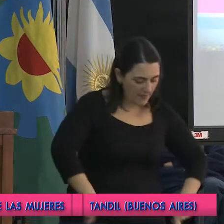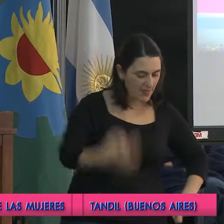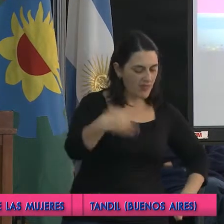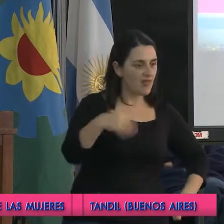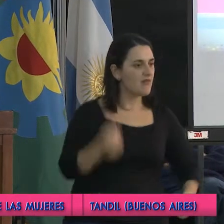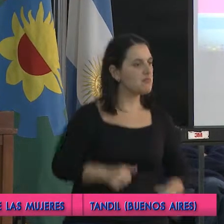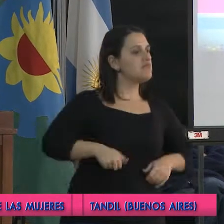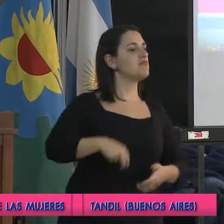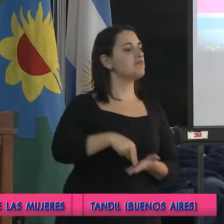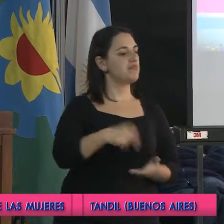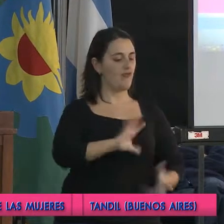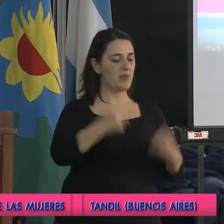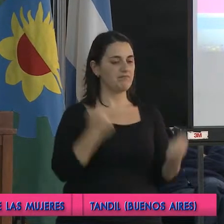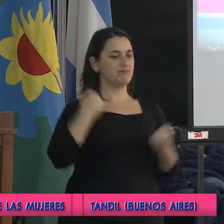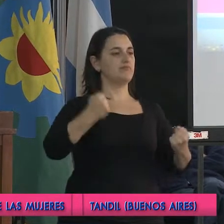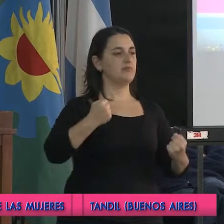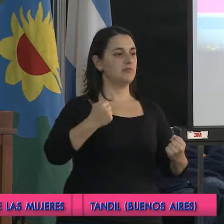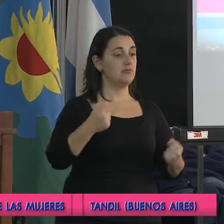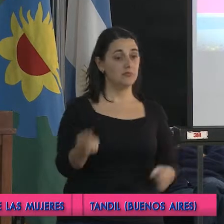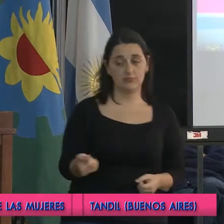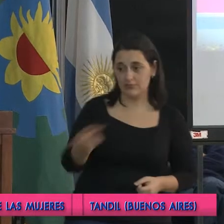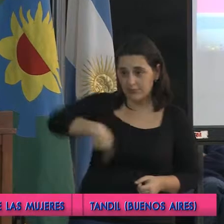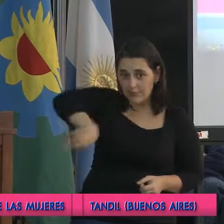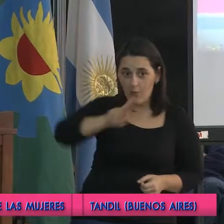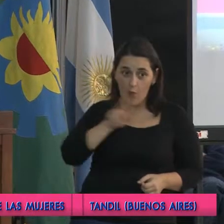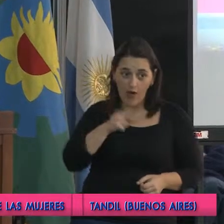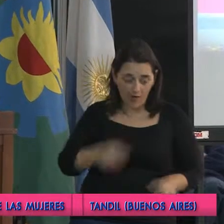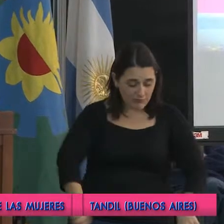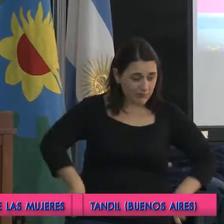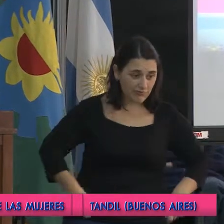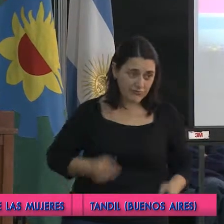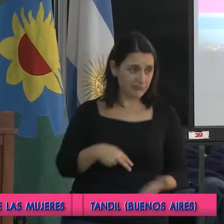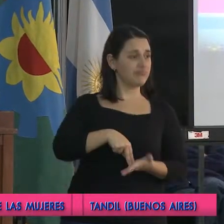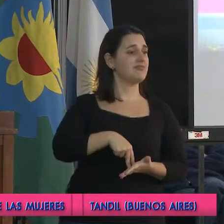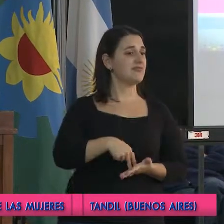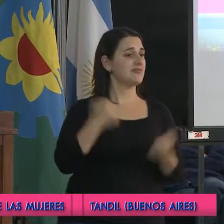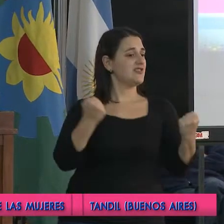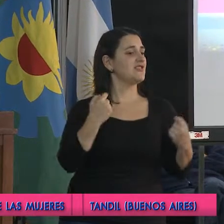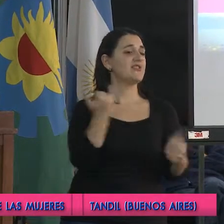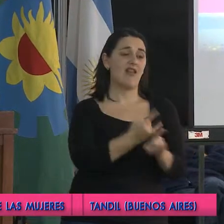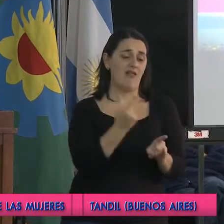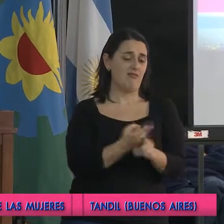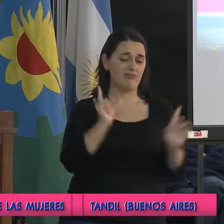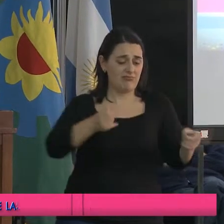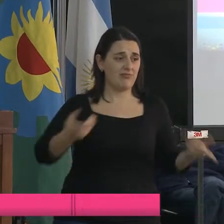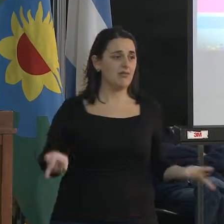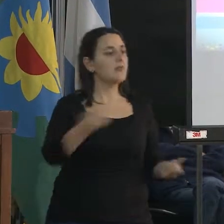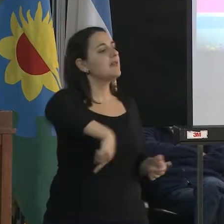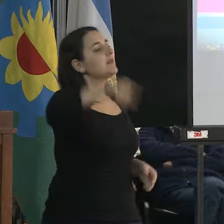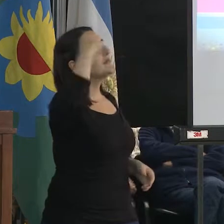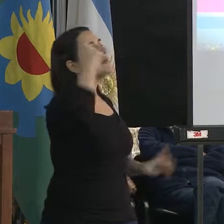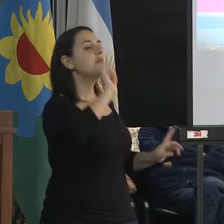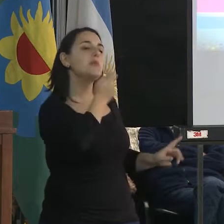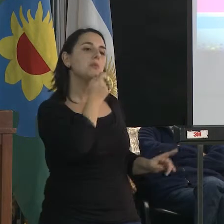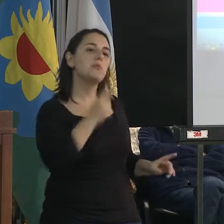mujeres hace rato los tenemos puestos, pero me parece que sería interesante empezar a decir que nos podemos poner las